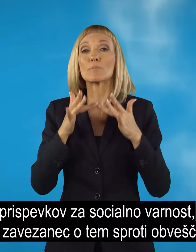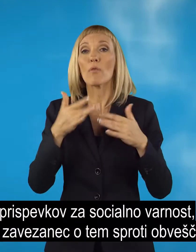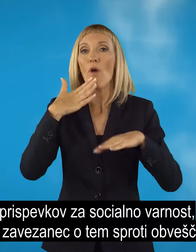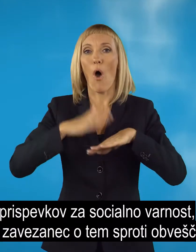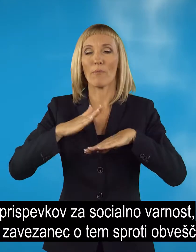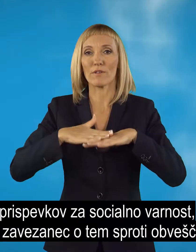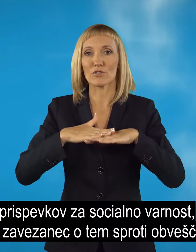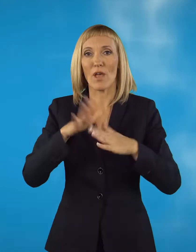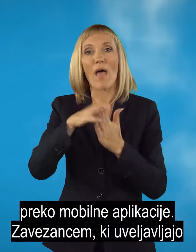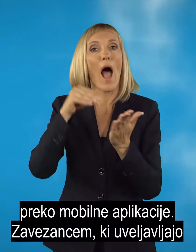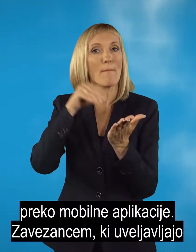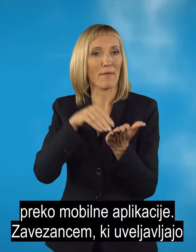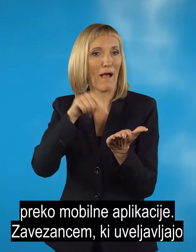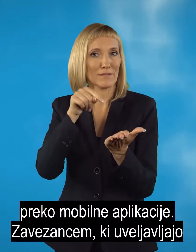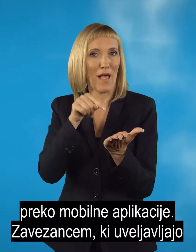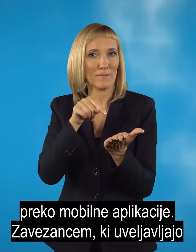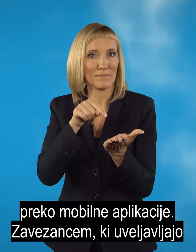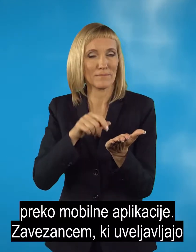sproti obveščen preko mobilne aplikacije.